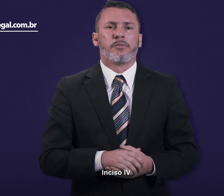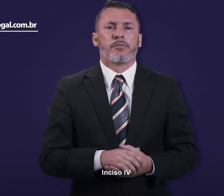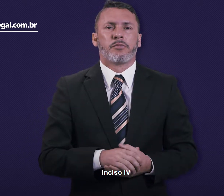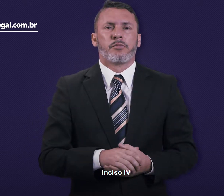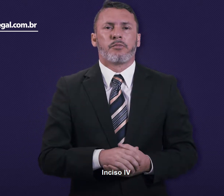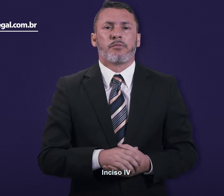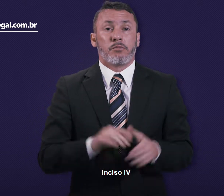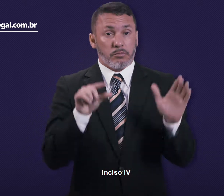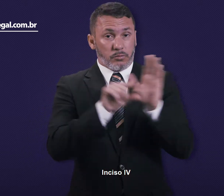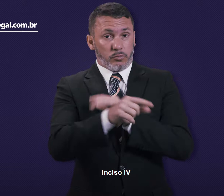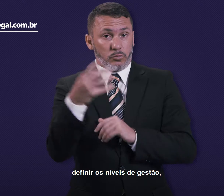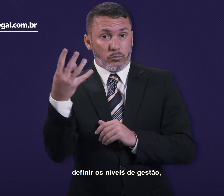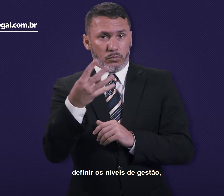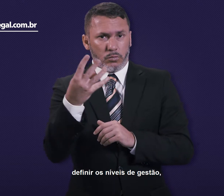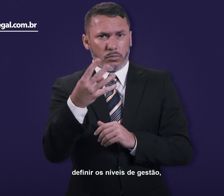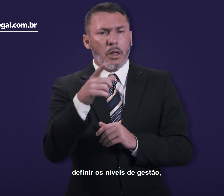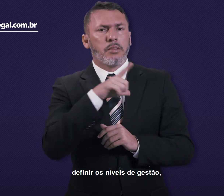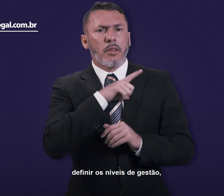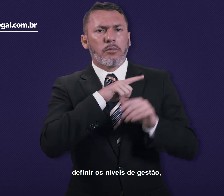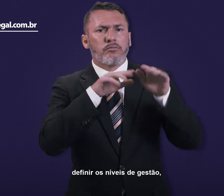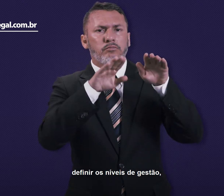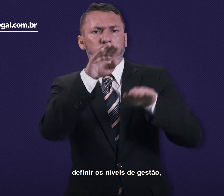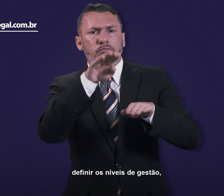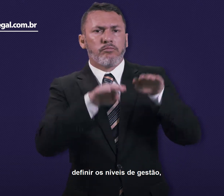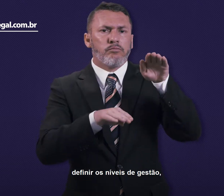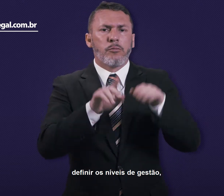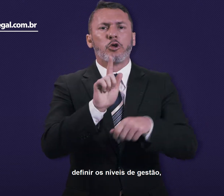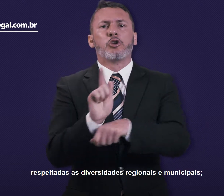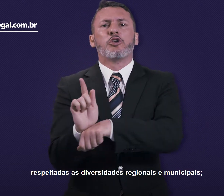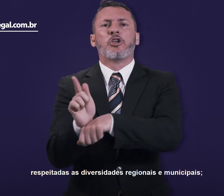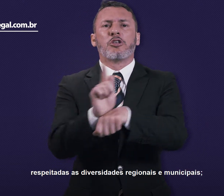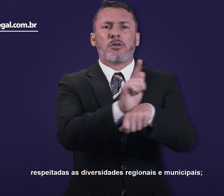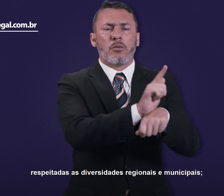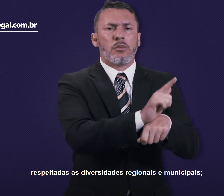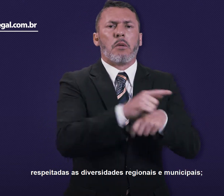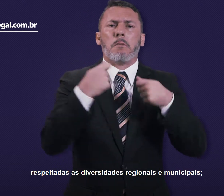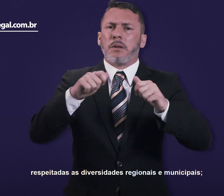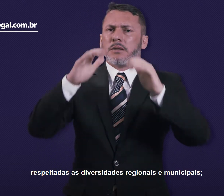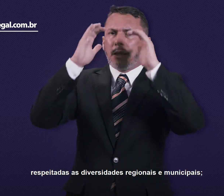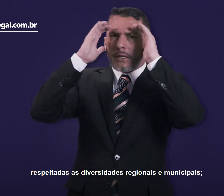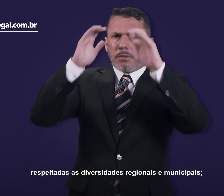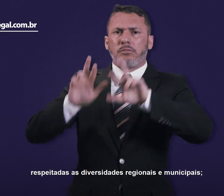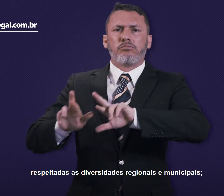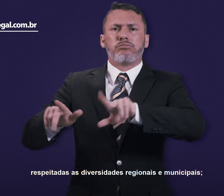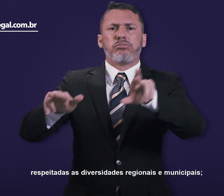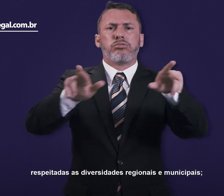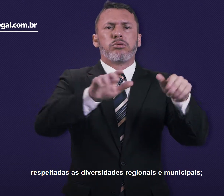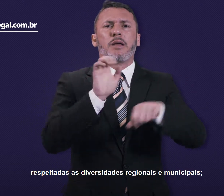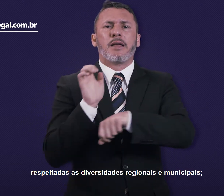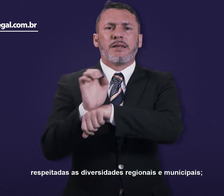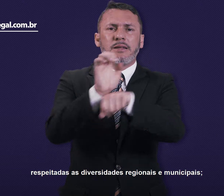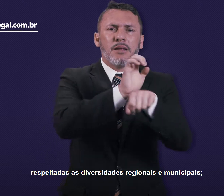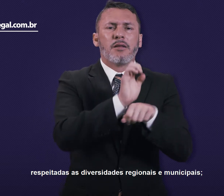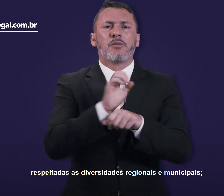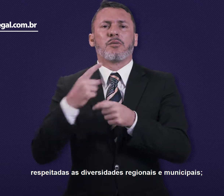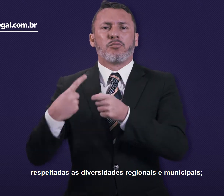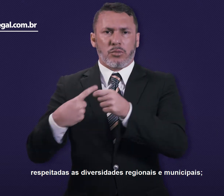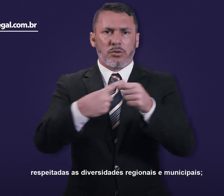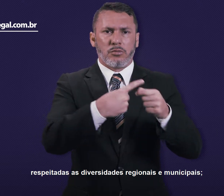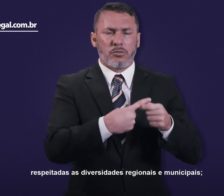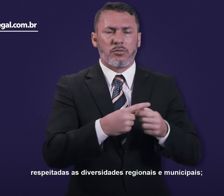social. Inciso 4. Definir os níveis de gestão, respeitadas as diversidades regionais